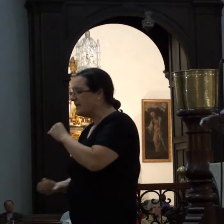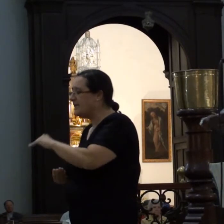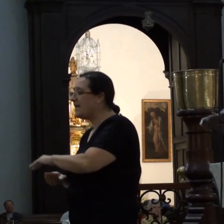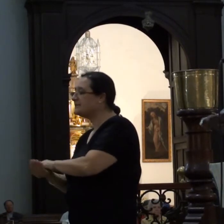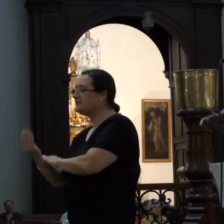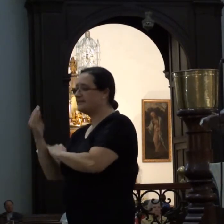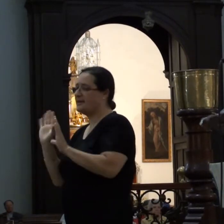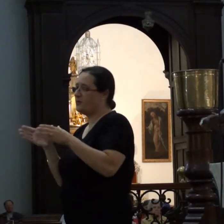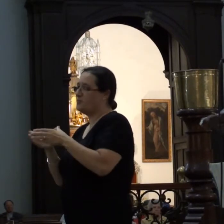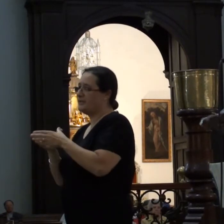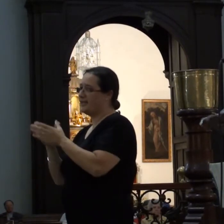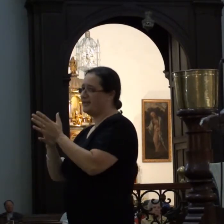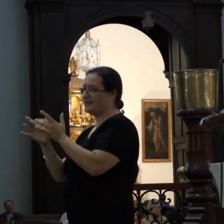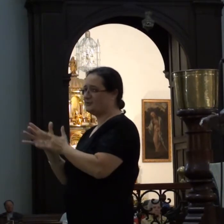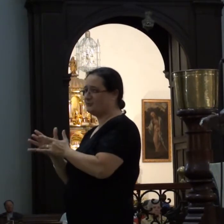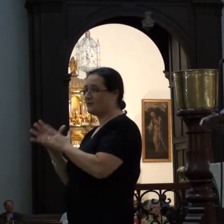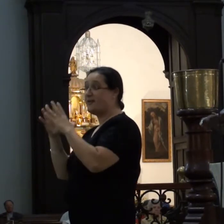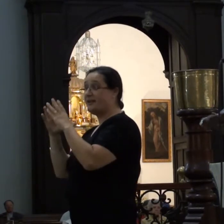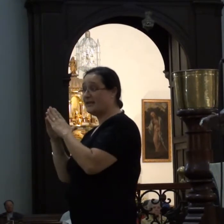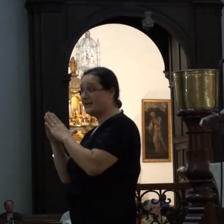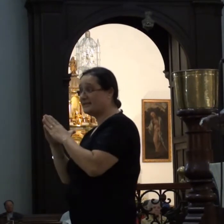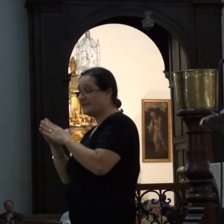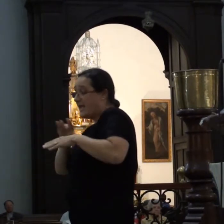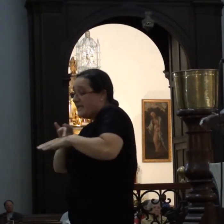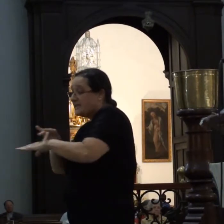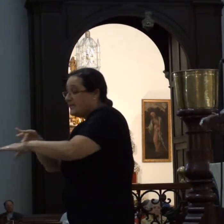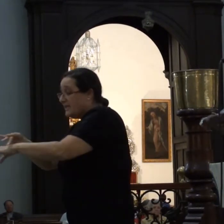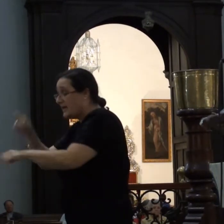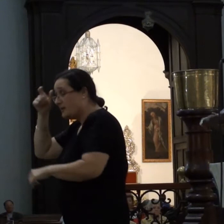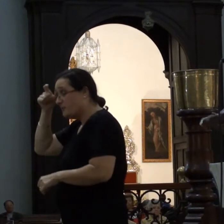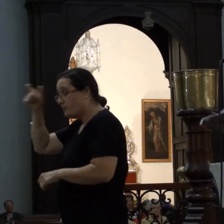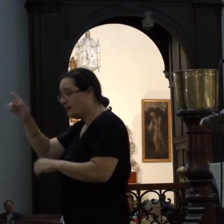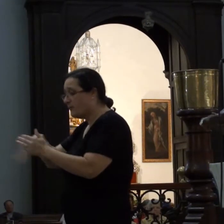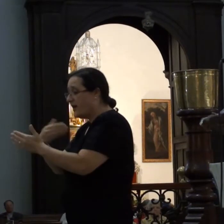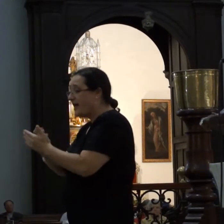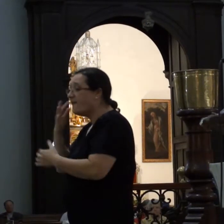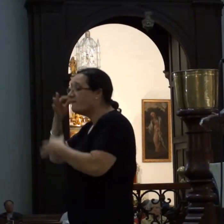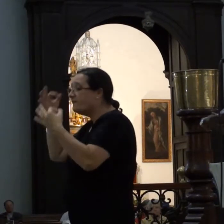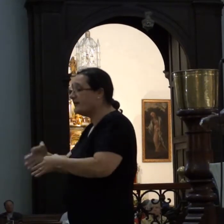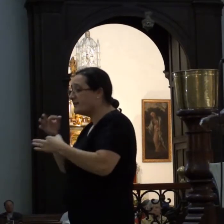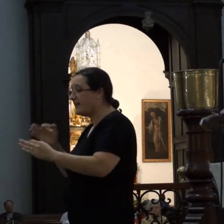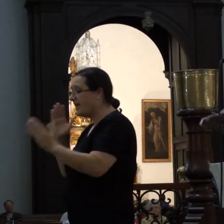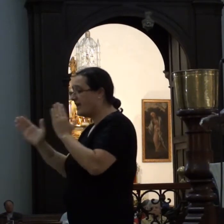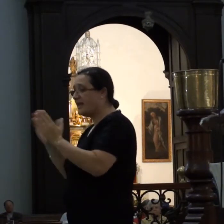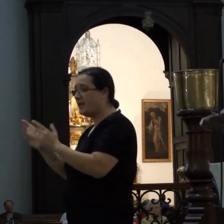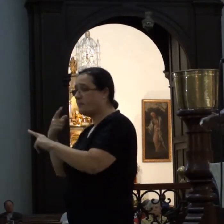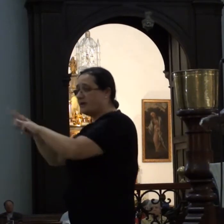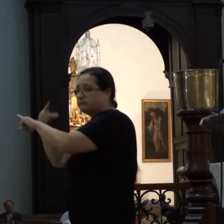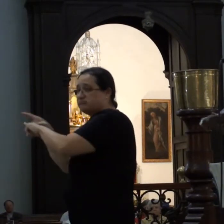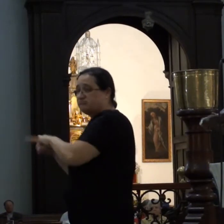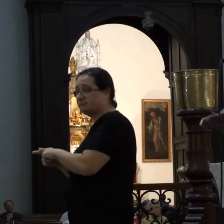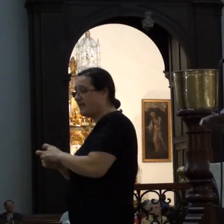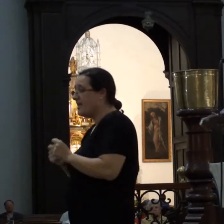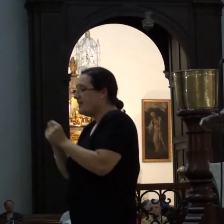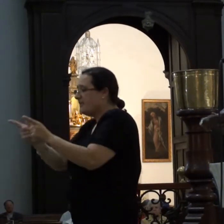de Jesús la iglesia la guía hace la verdad de los a través de los tiempos la enriquece